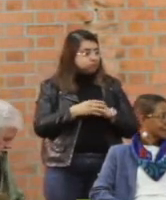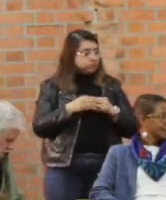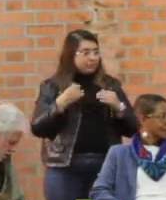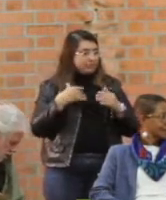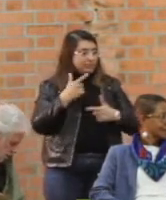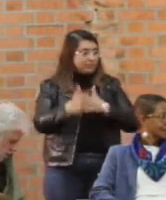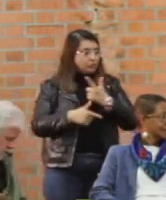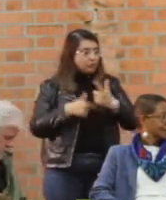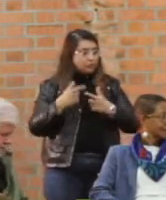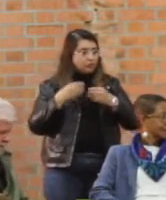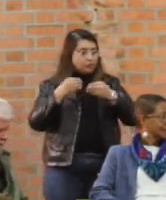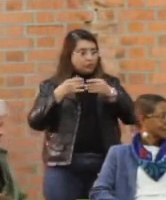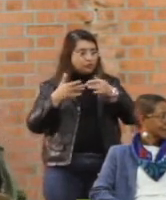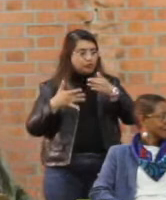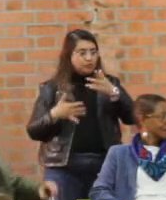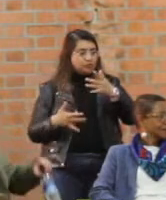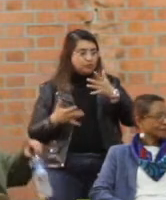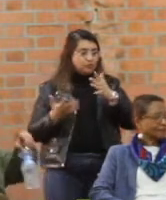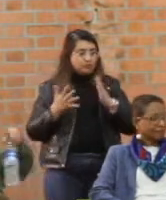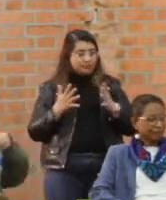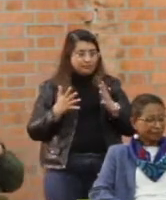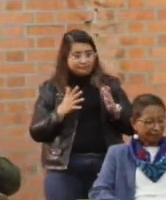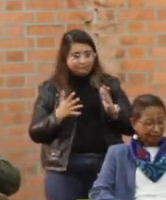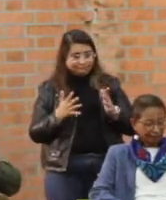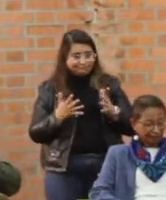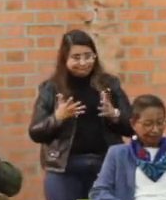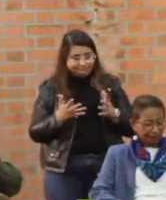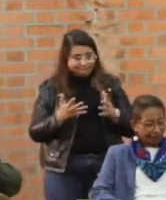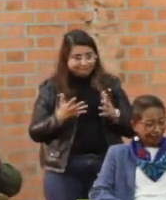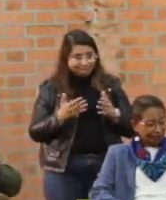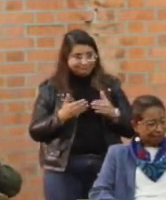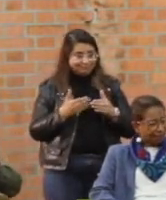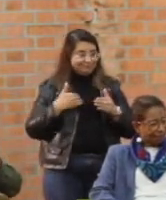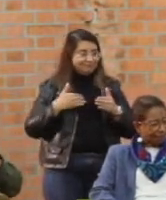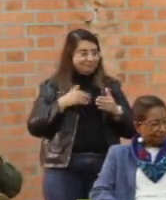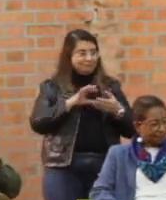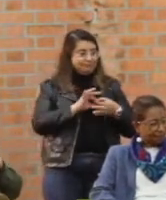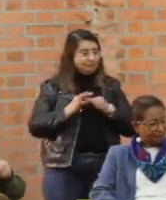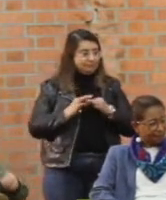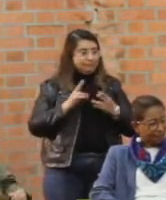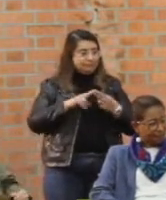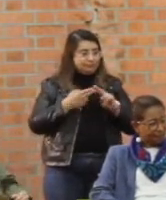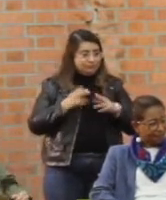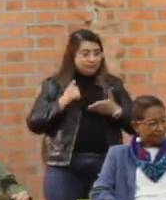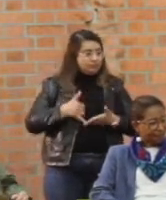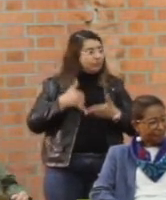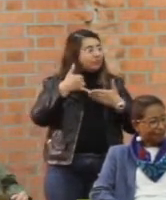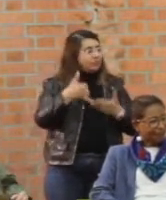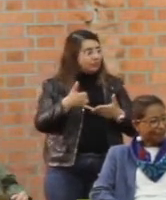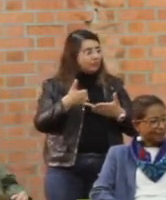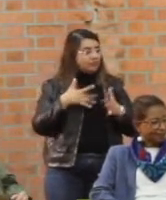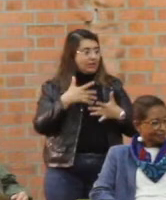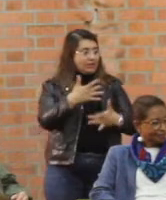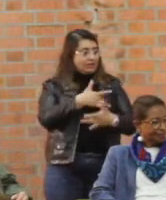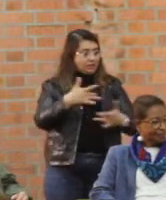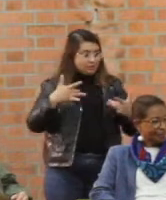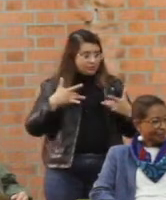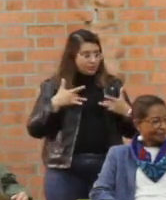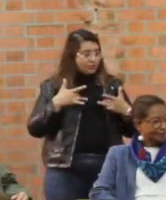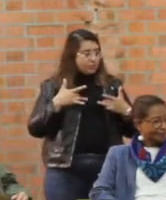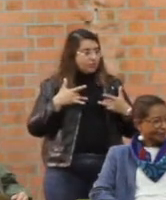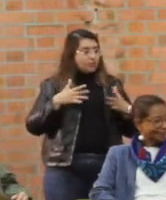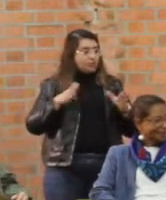han luchado mucho tiempo sino de situaciones un poco más ambiguas en ese sentido me parece que es un premio necesario y un premio valiente